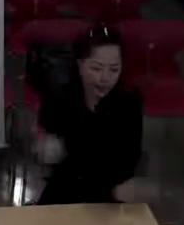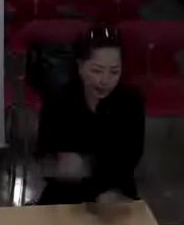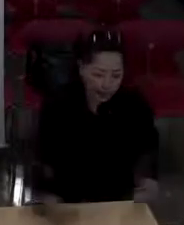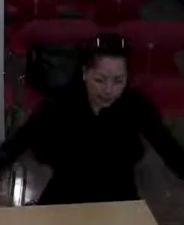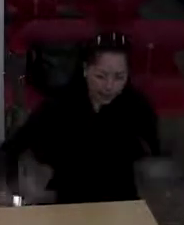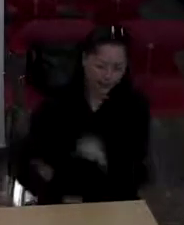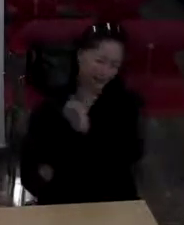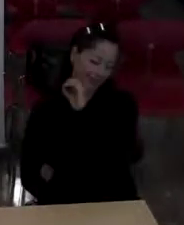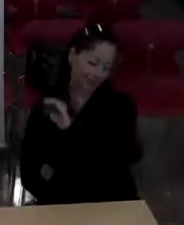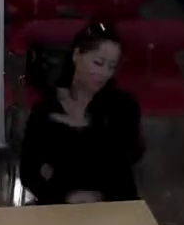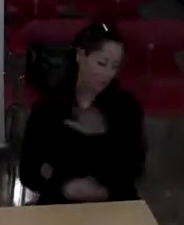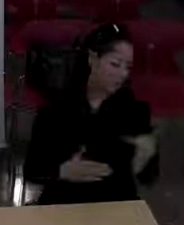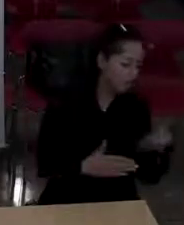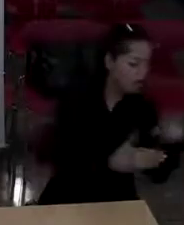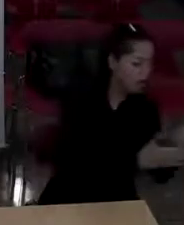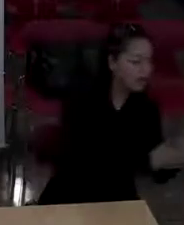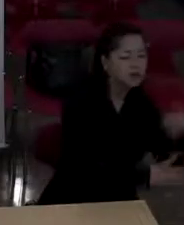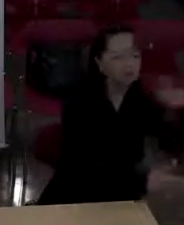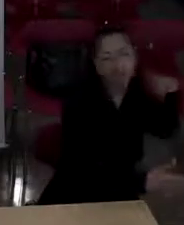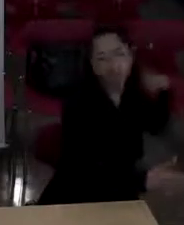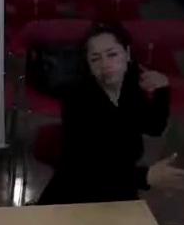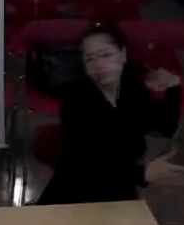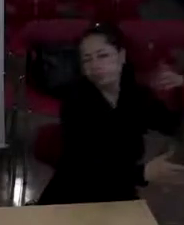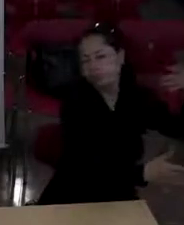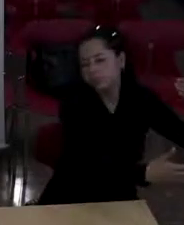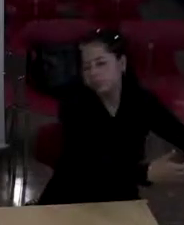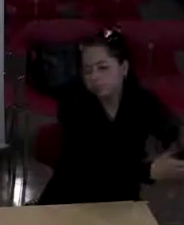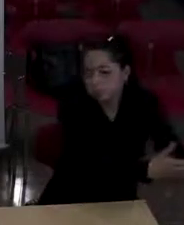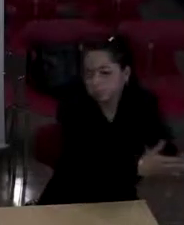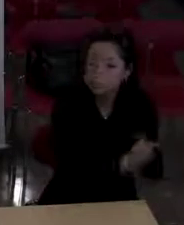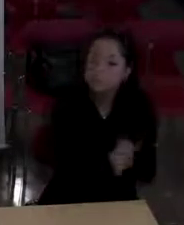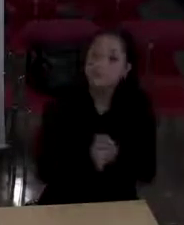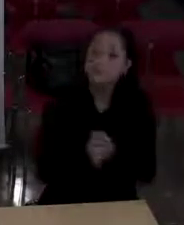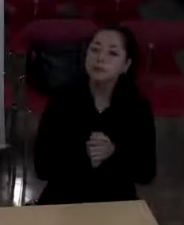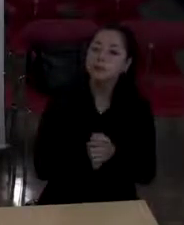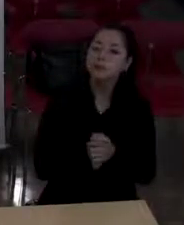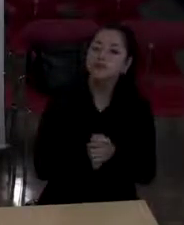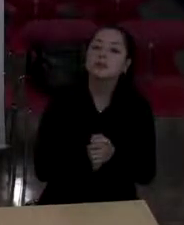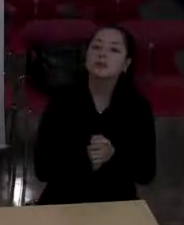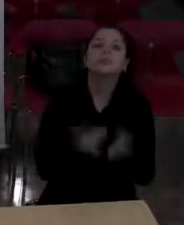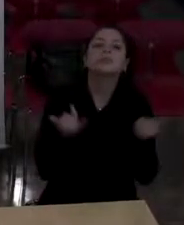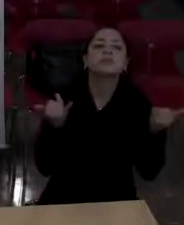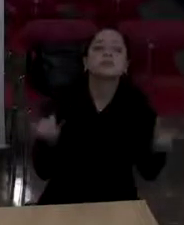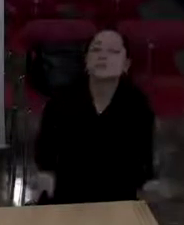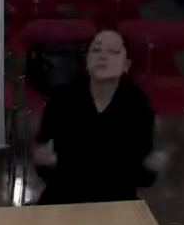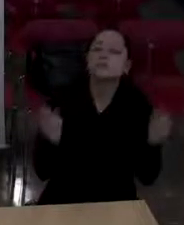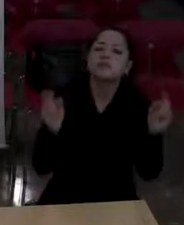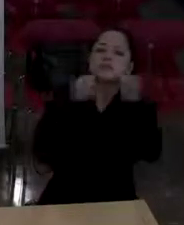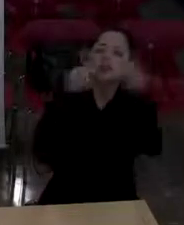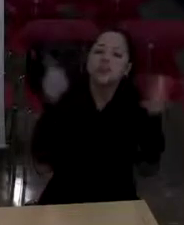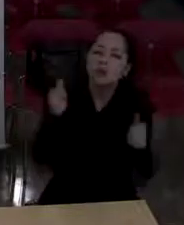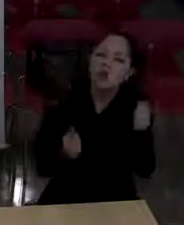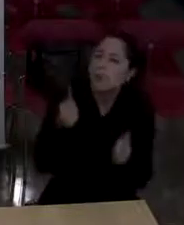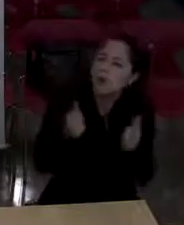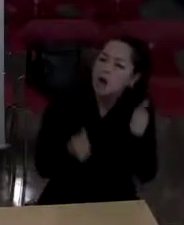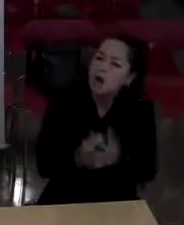siempre. En la tarde de hoy, entonces, vamos a tratar el tema sobre competencia